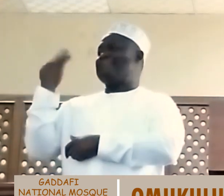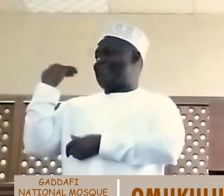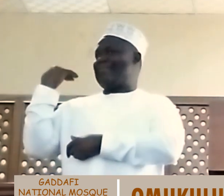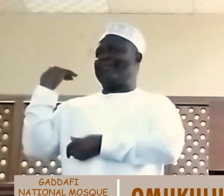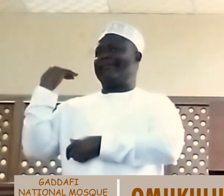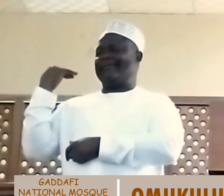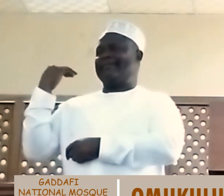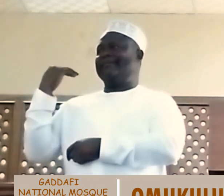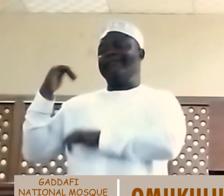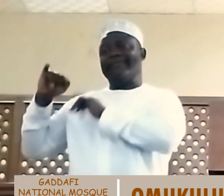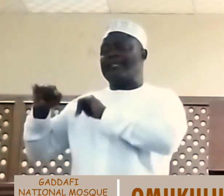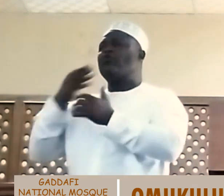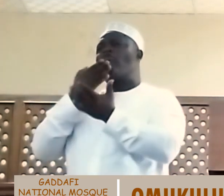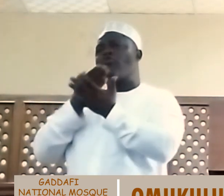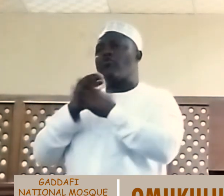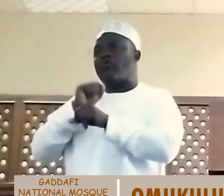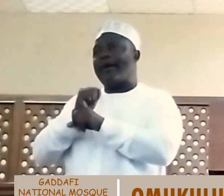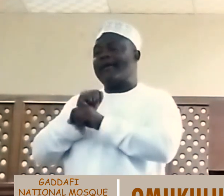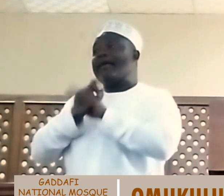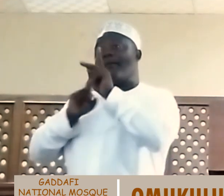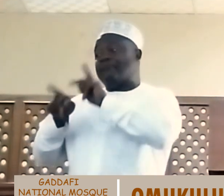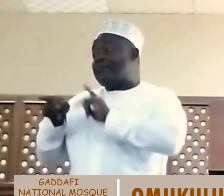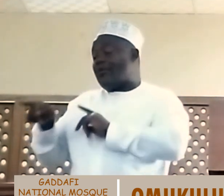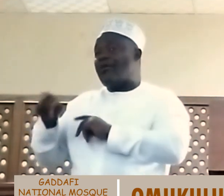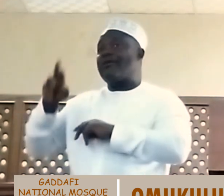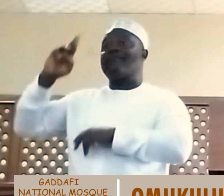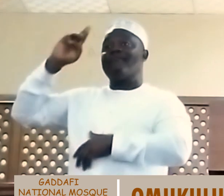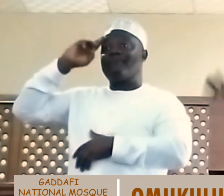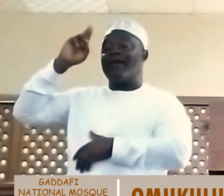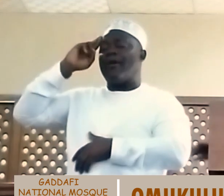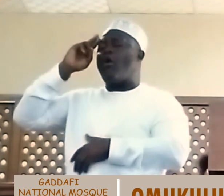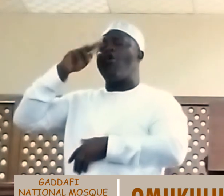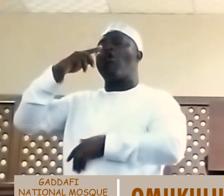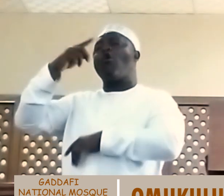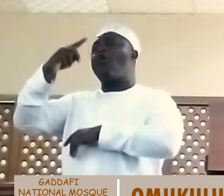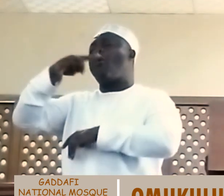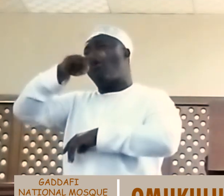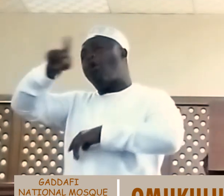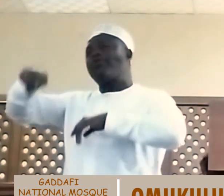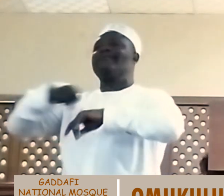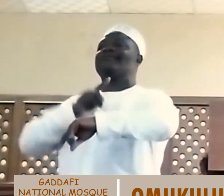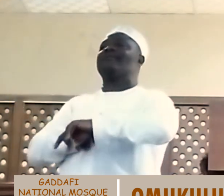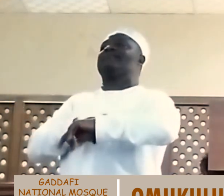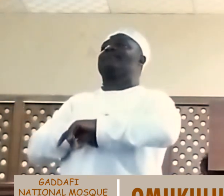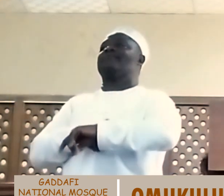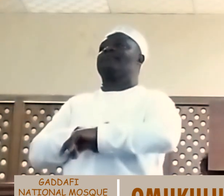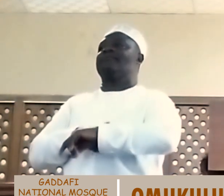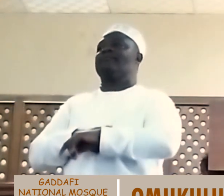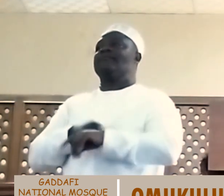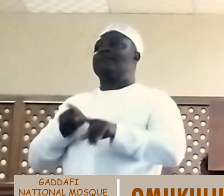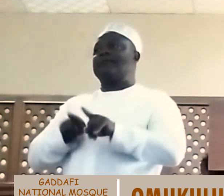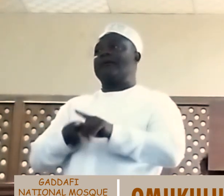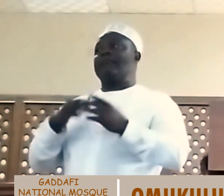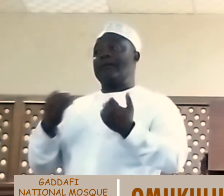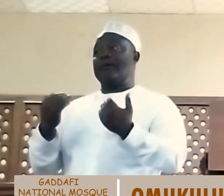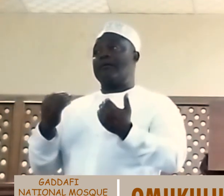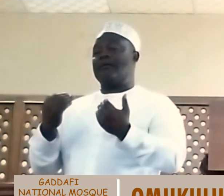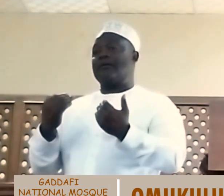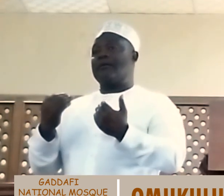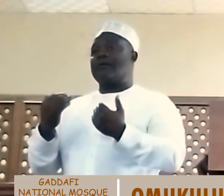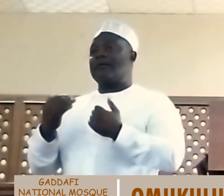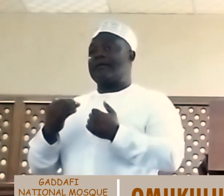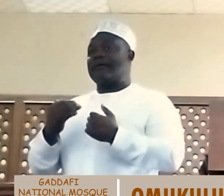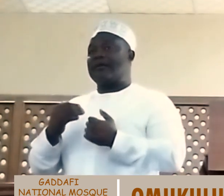omurungi abadubo gwe bananzi jukirangako ebbanga lyonna nolwekyo